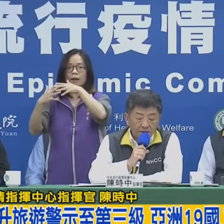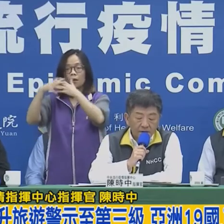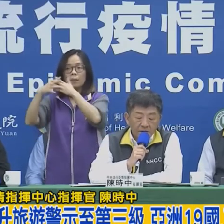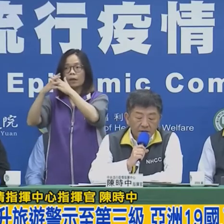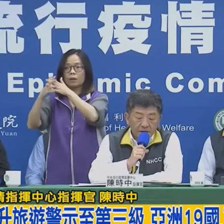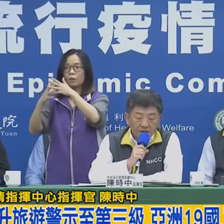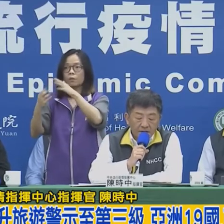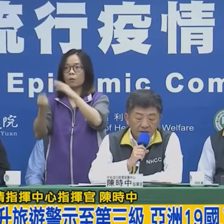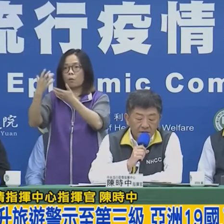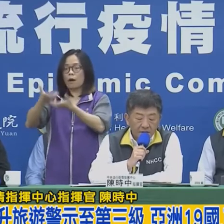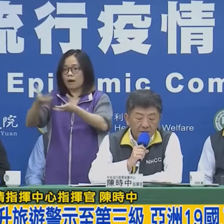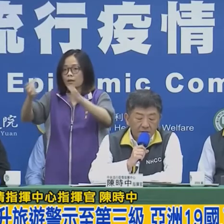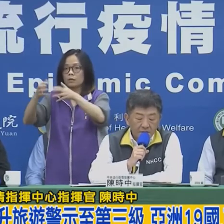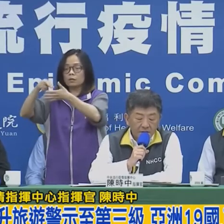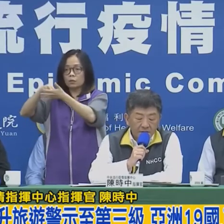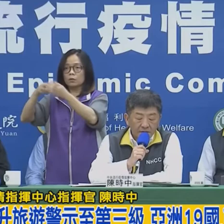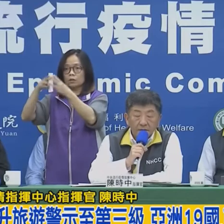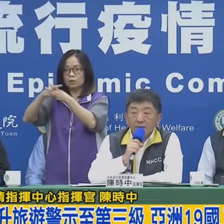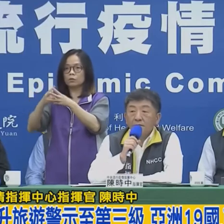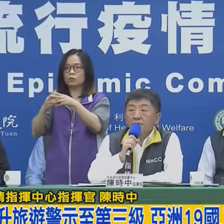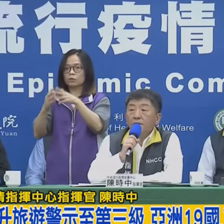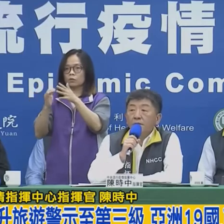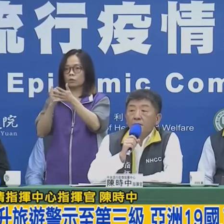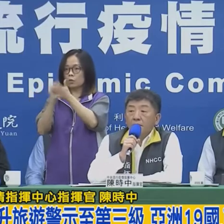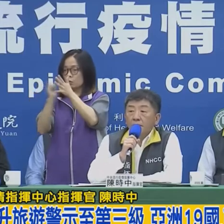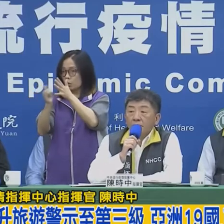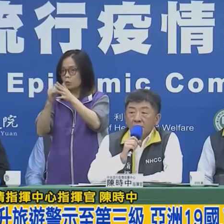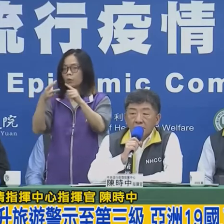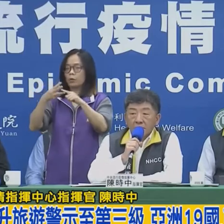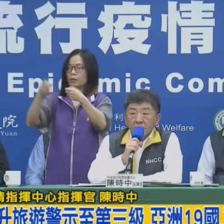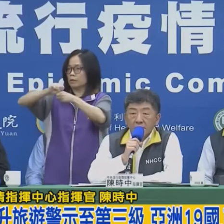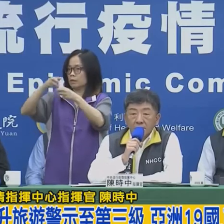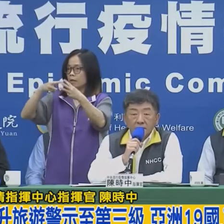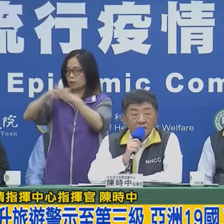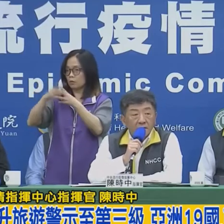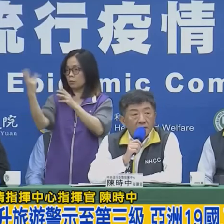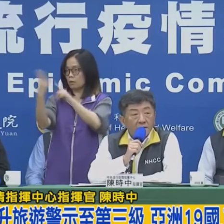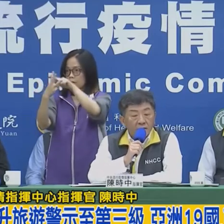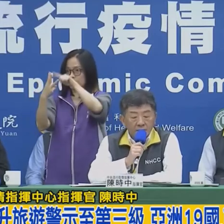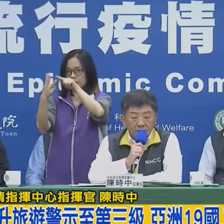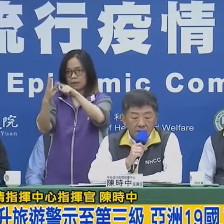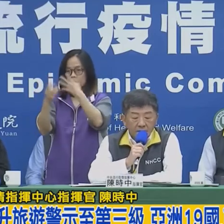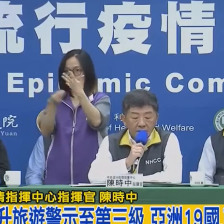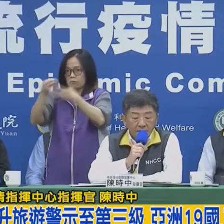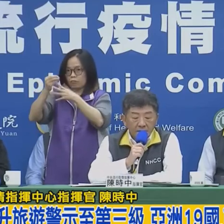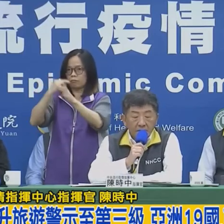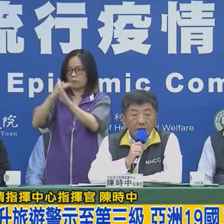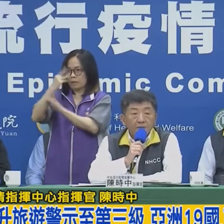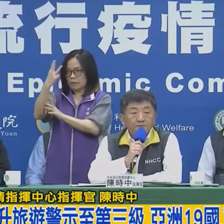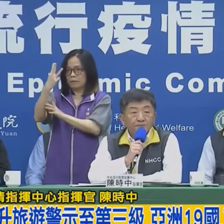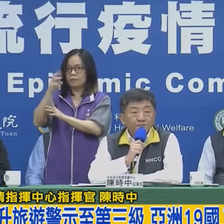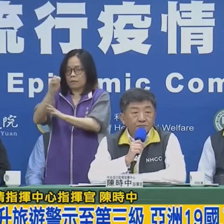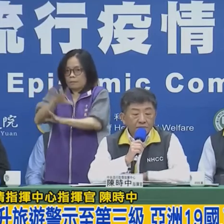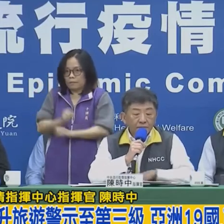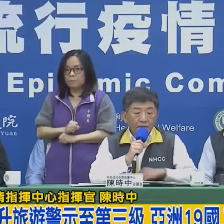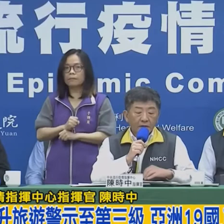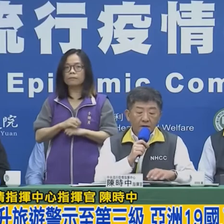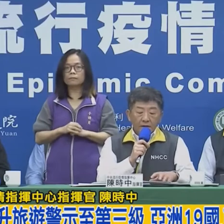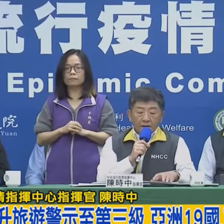州及加州共3州，我们提升到第3级的一个警告。